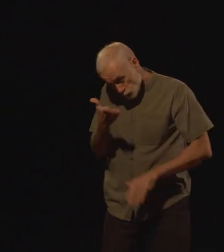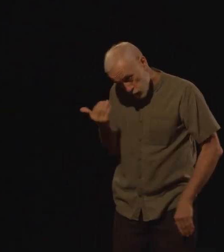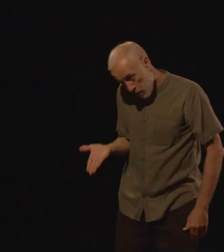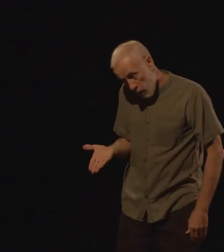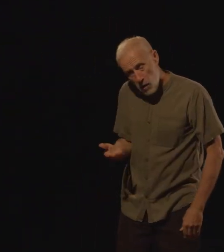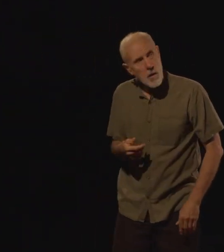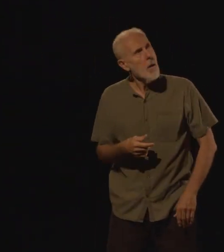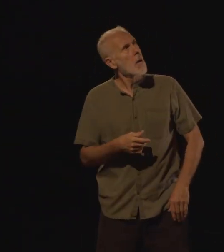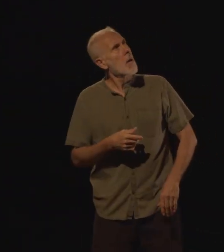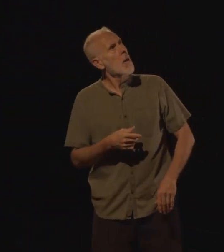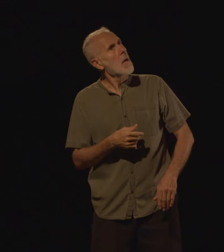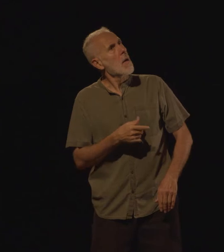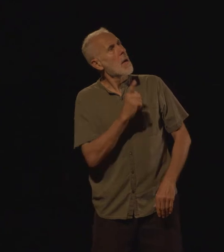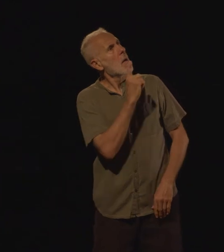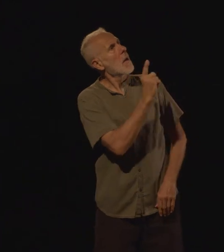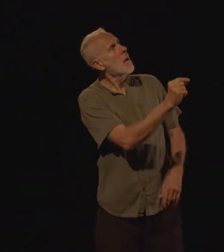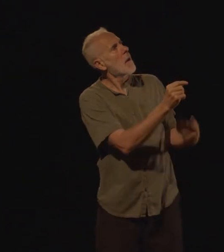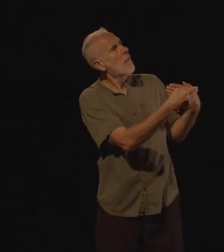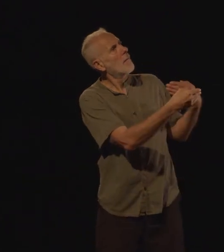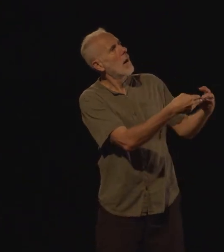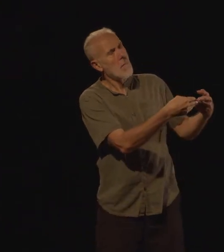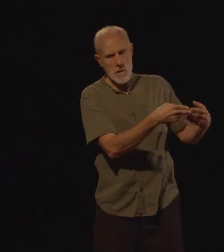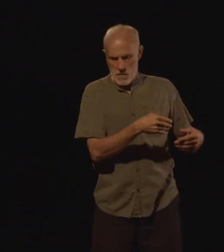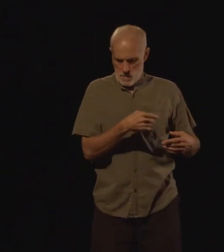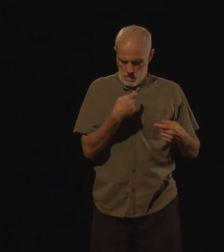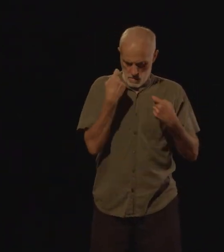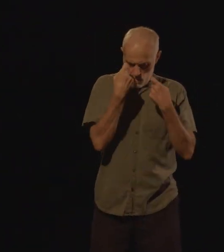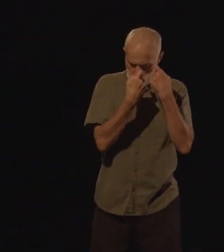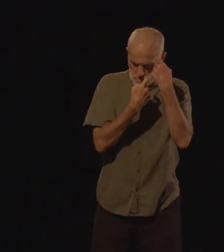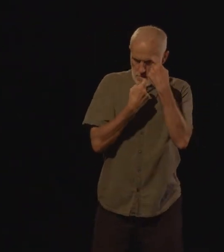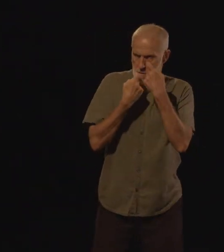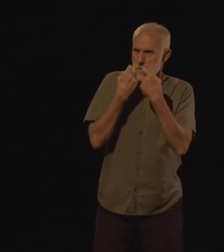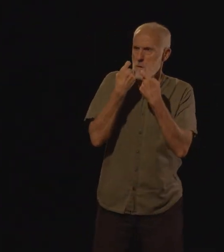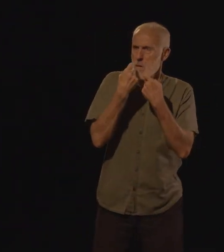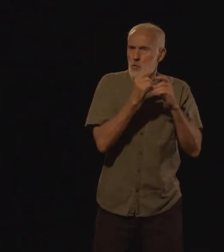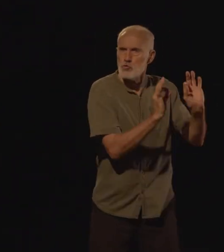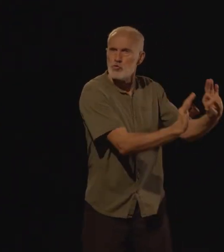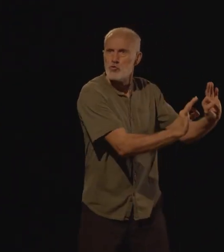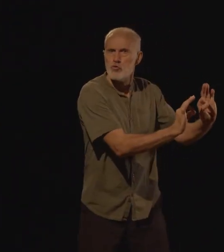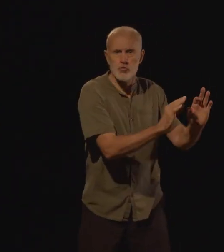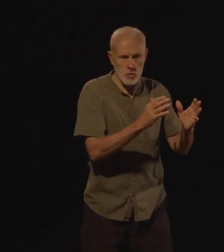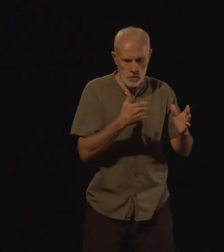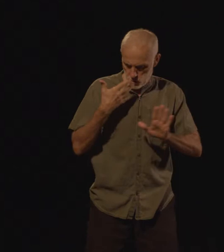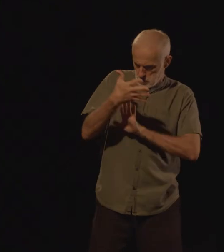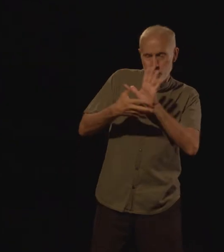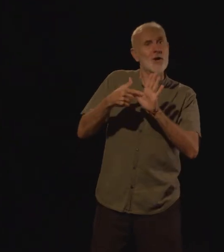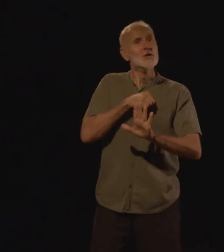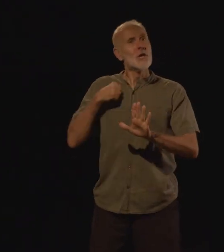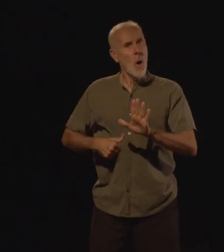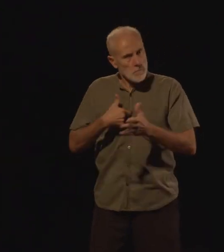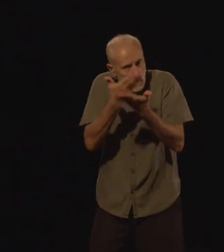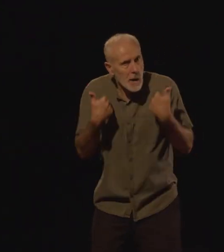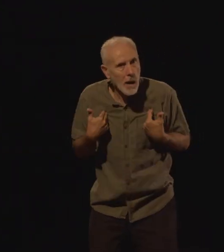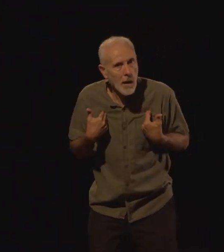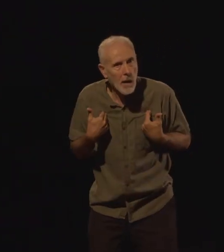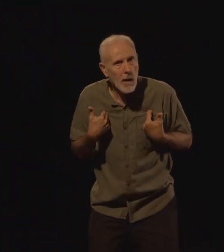elle. Alors, l'homme qui ne voulait plus rien savoir se mit à réfléchir. C'était vrai, il ne savait pas le chinois et il ne